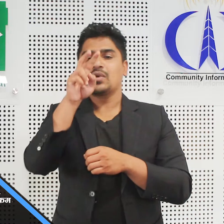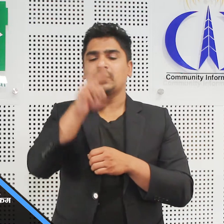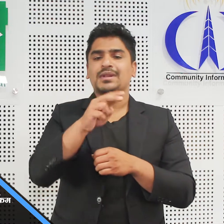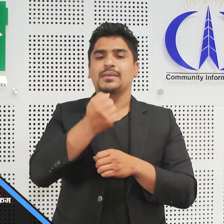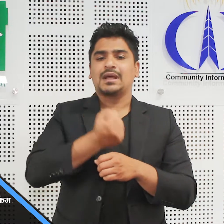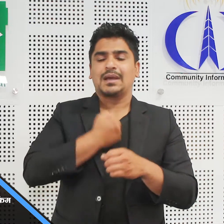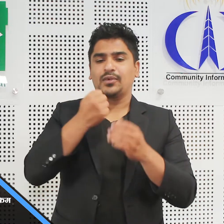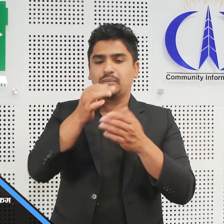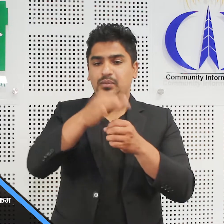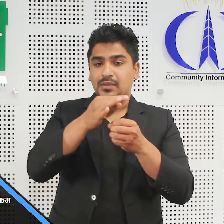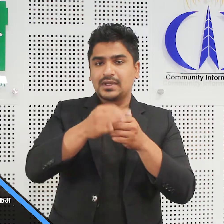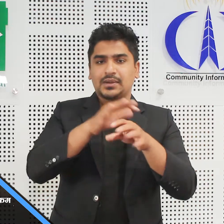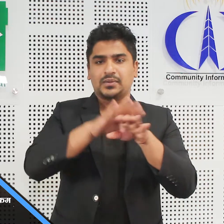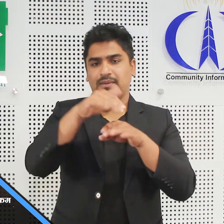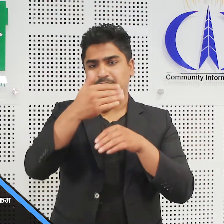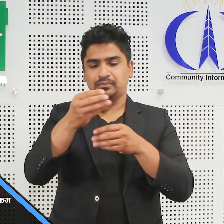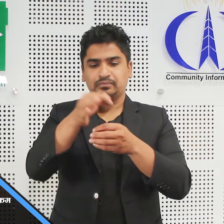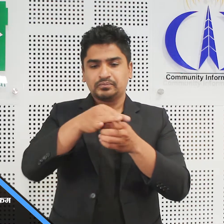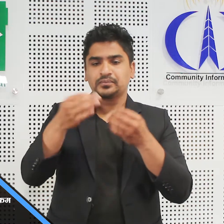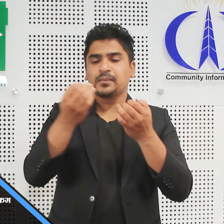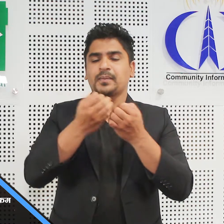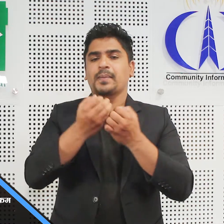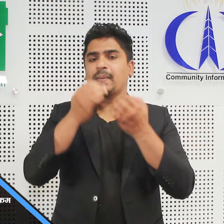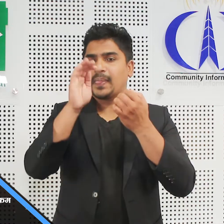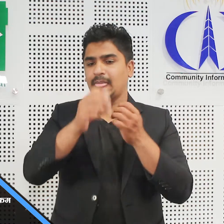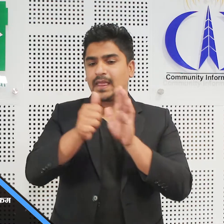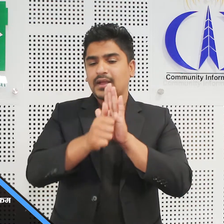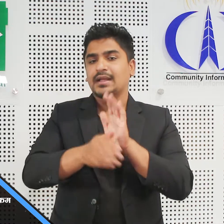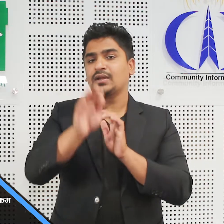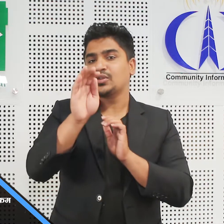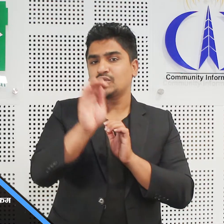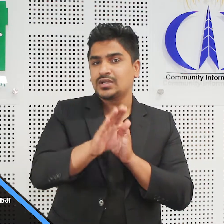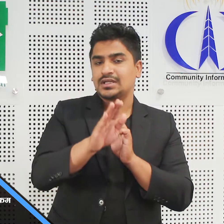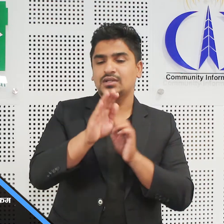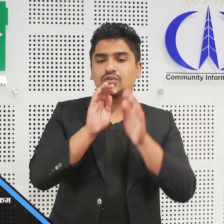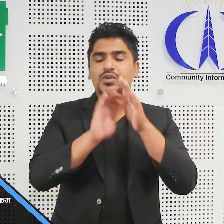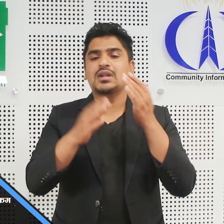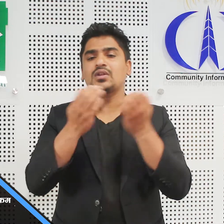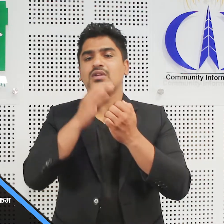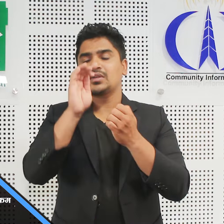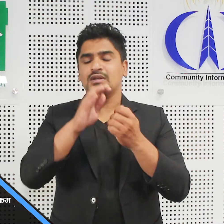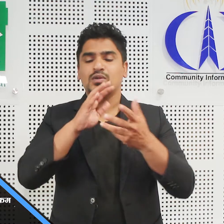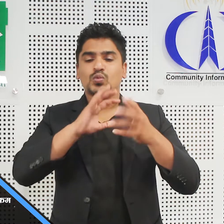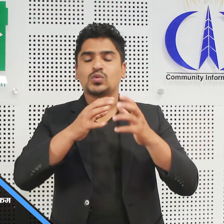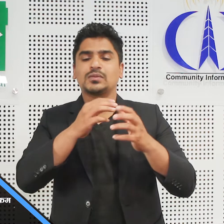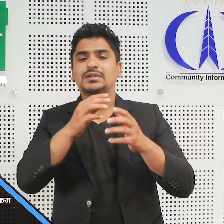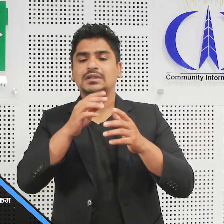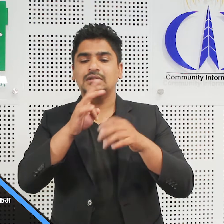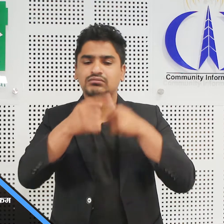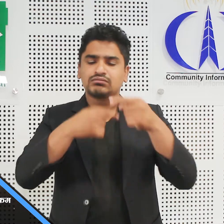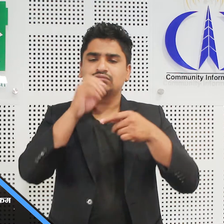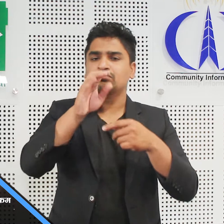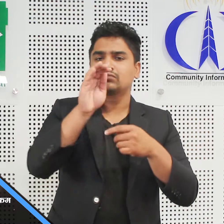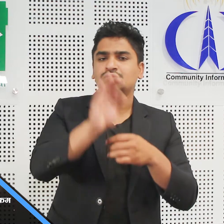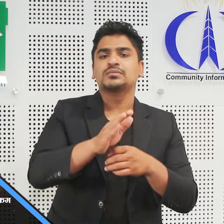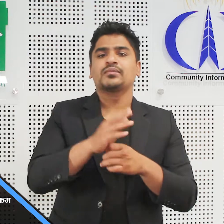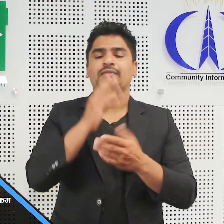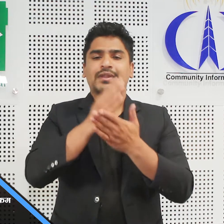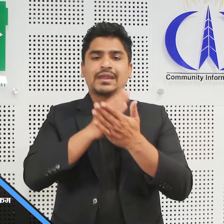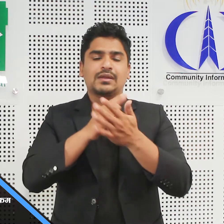सञ्चालन गरेर पहिलाकै अवस्थामा अथवा त्योभन्दा राम्रो अवस्थामा आफ्नो व्यवसायहरूलाई व्यवस्थापन गर्न सक्ने र अगाडि बढाउन